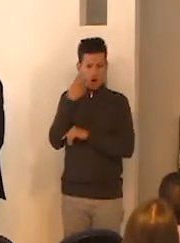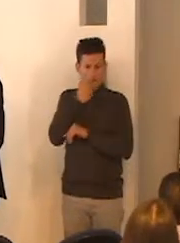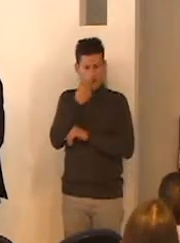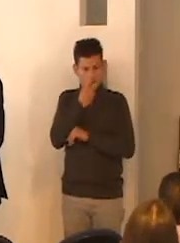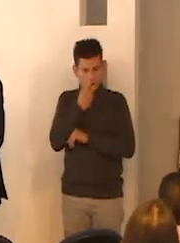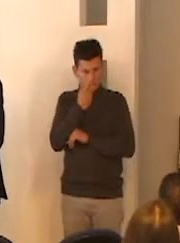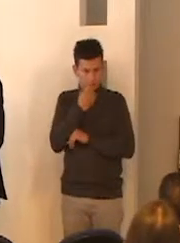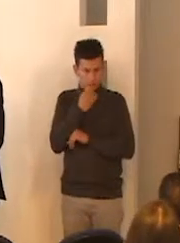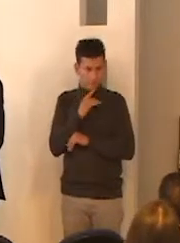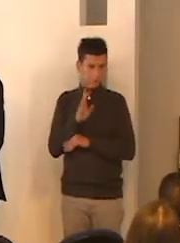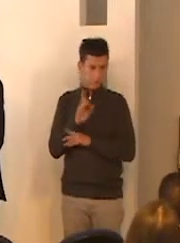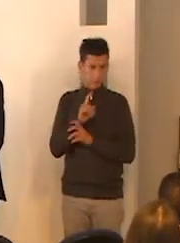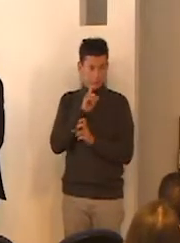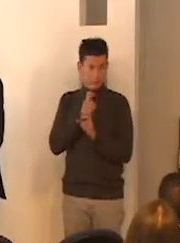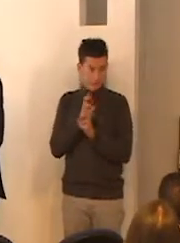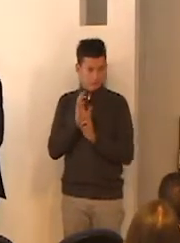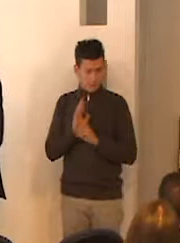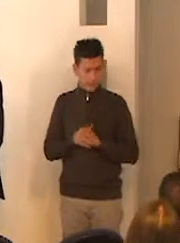oralidad.